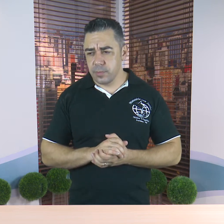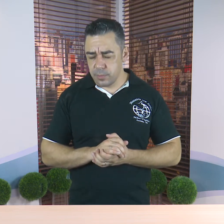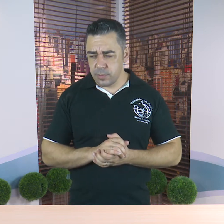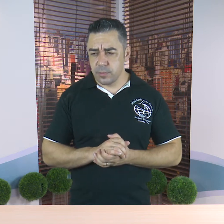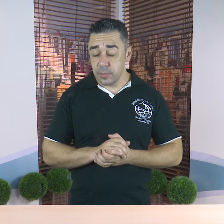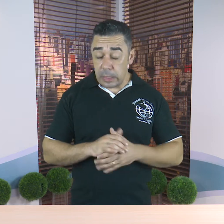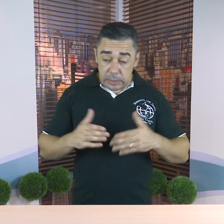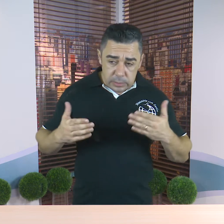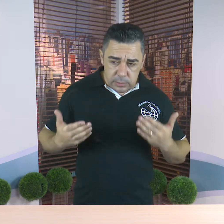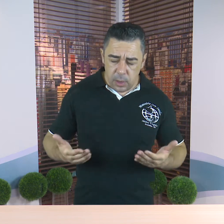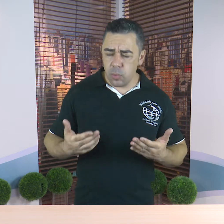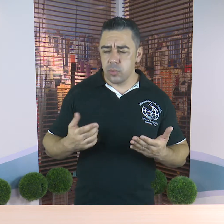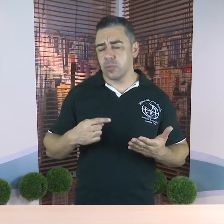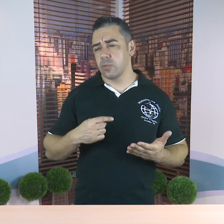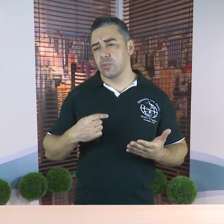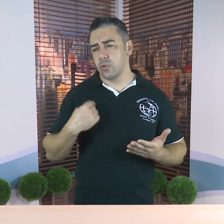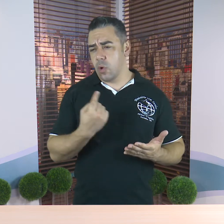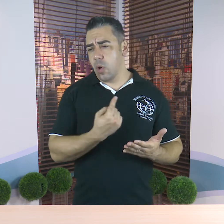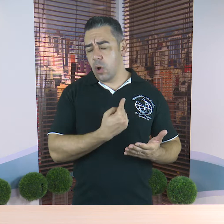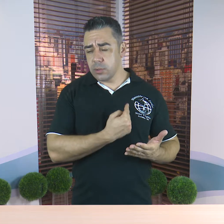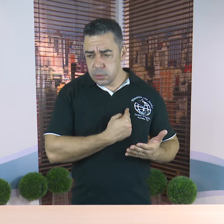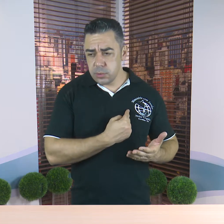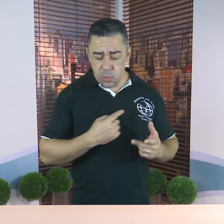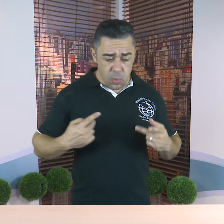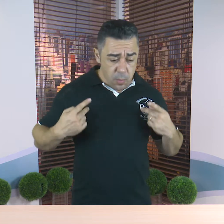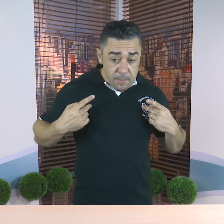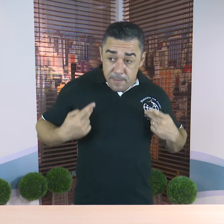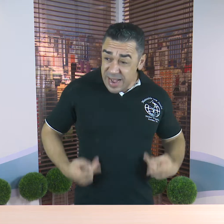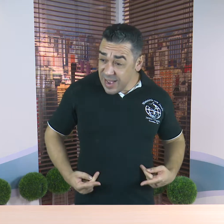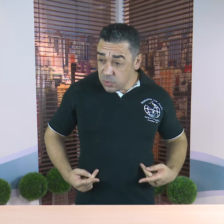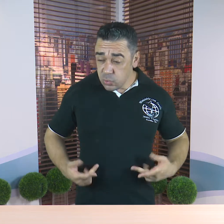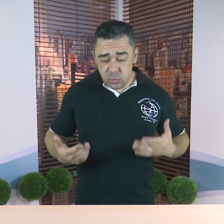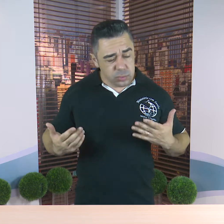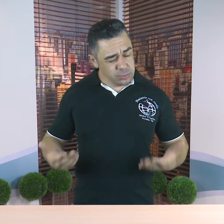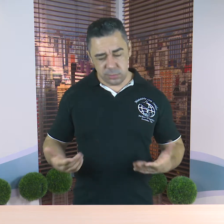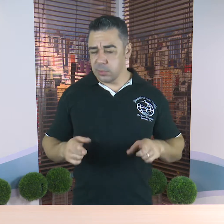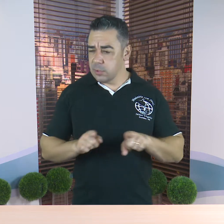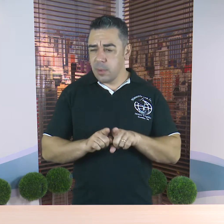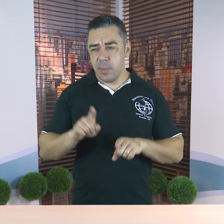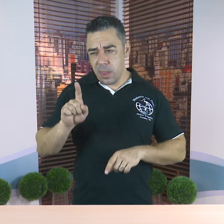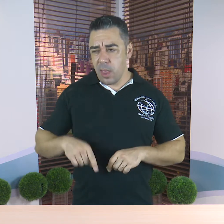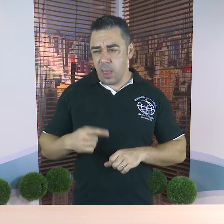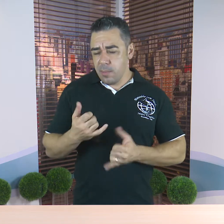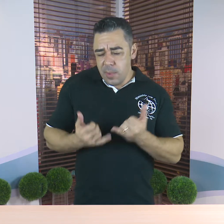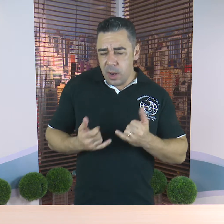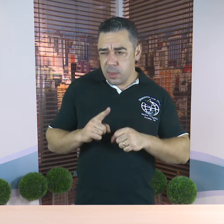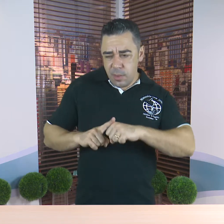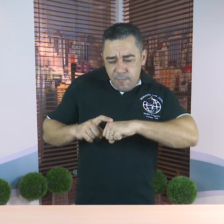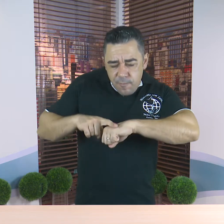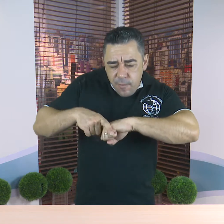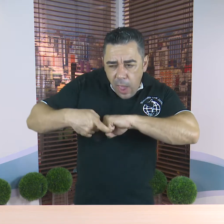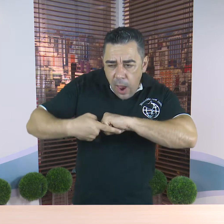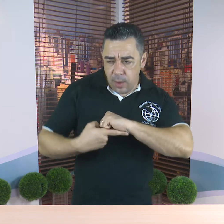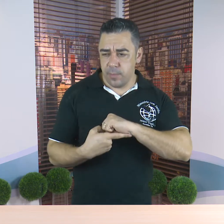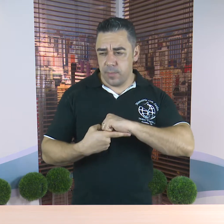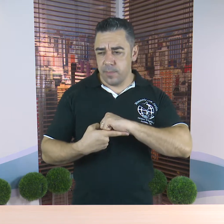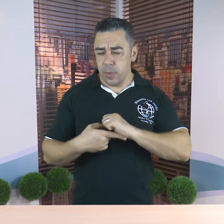E quanto menos o homem, que é um verme, e o filho do homem, que é um